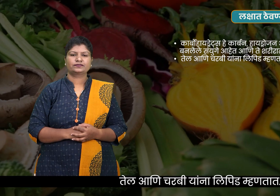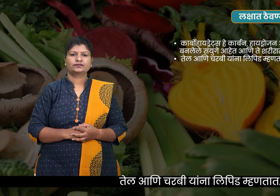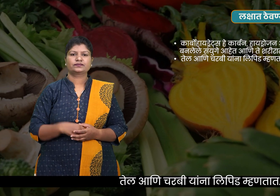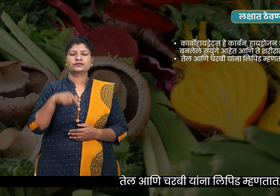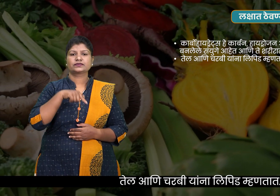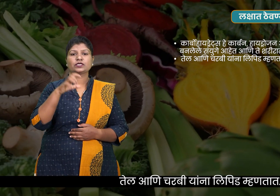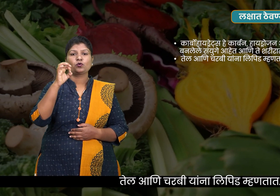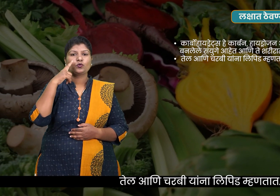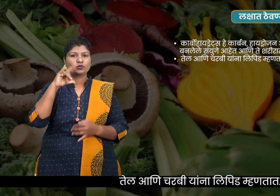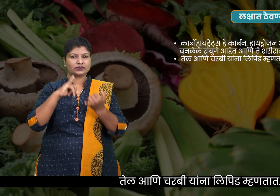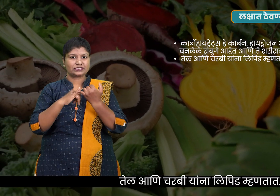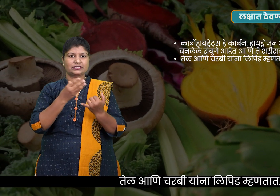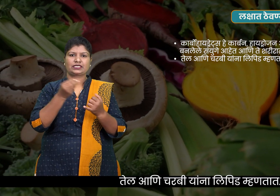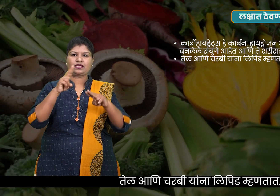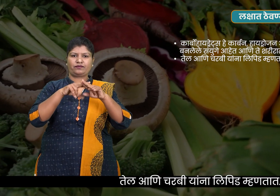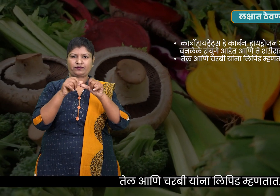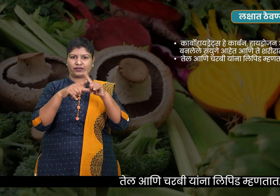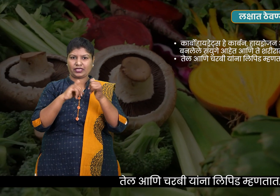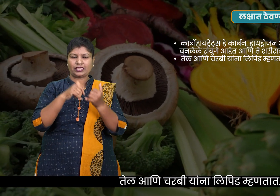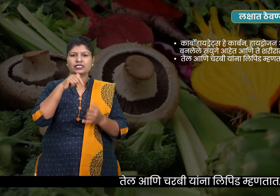तेल आणि चरबी यांना लिपिड म्हणतात.